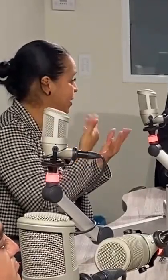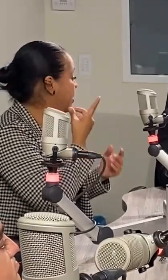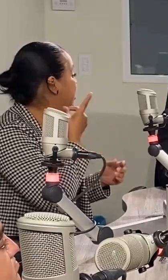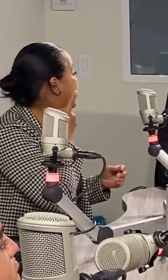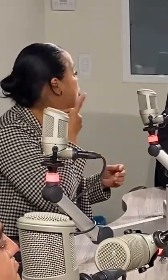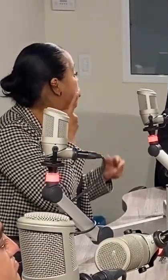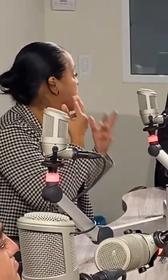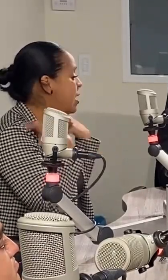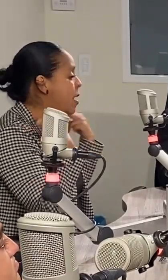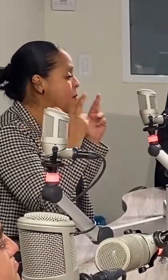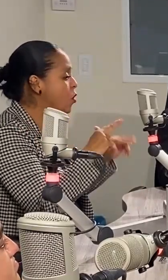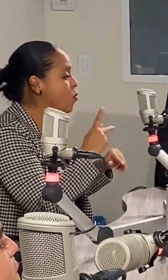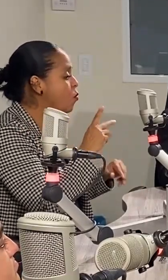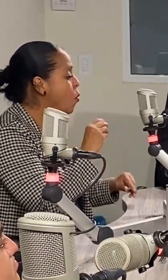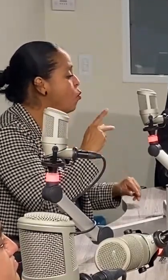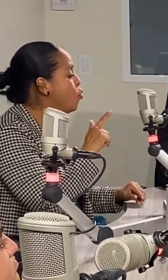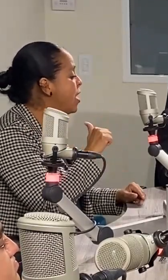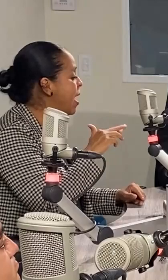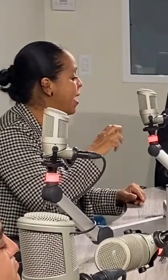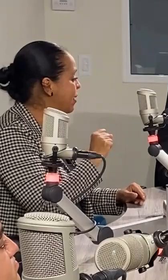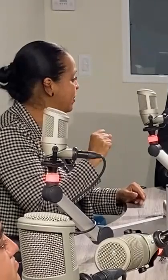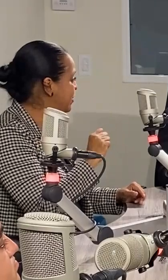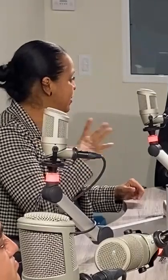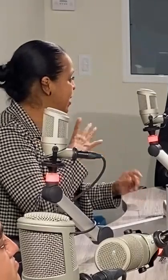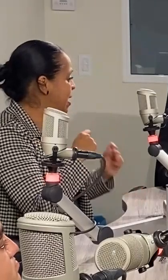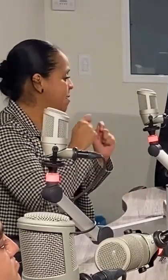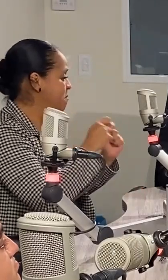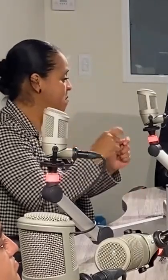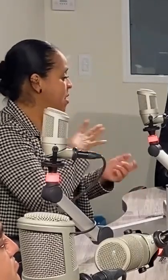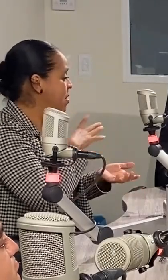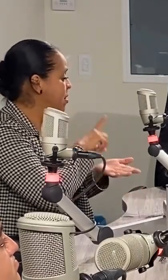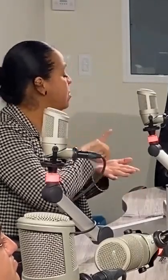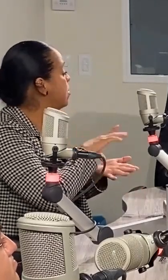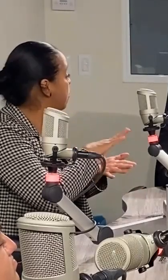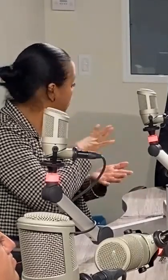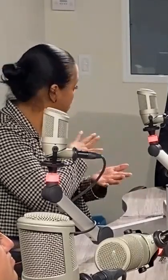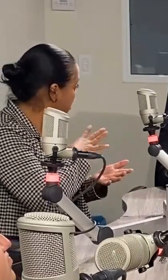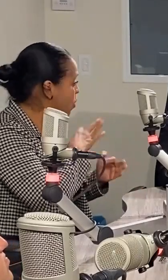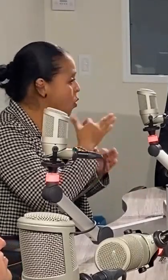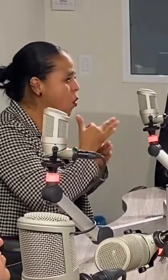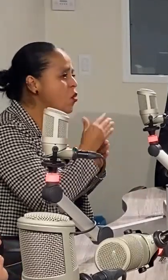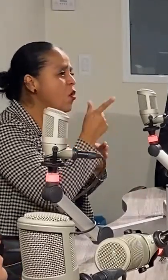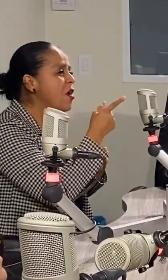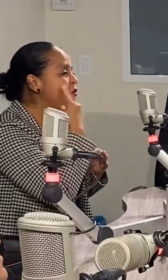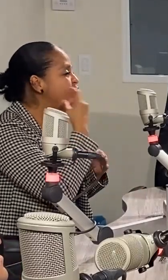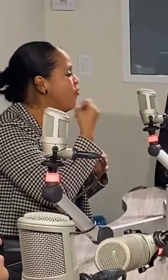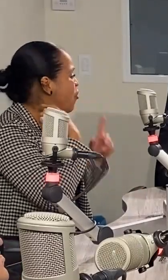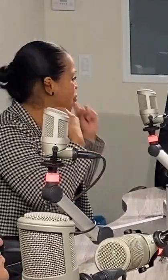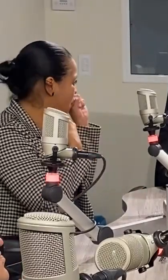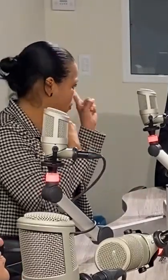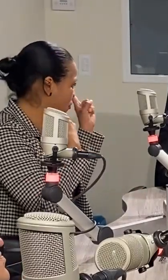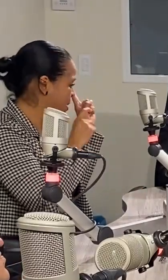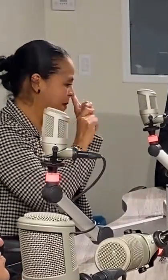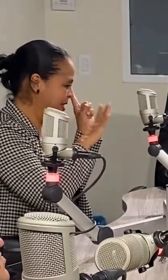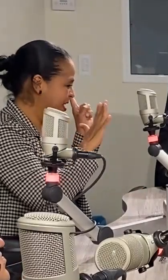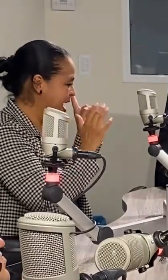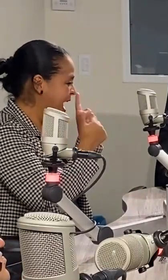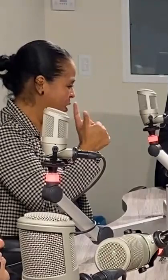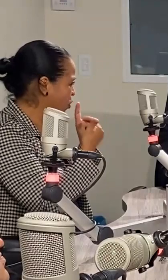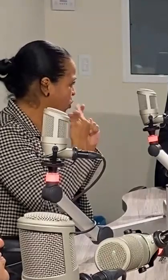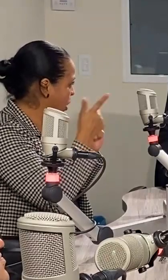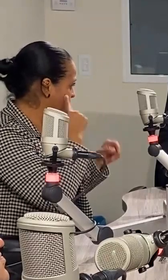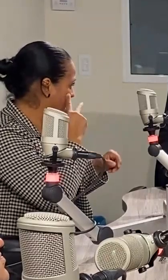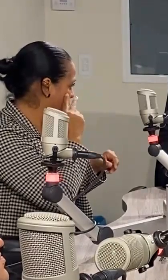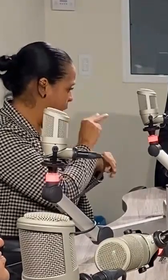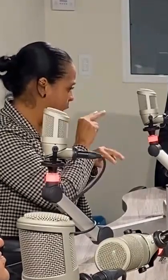diputados, representantes populares con un cargo de elección que tienen discapacidad. Ahorita en el foro que se realizó el 25 de agosto, pues pudimos